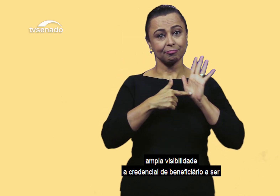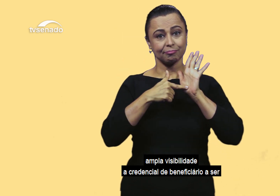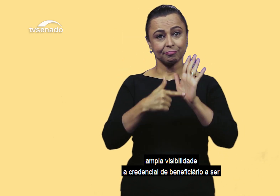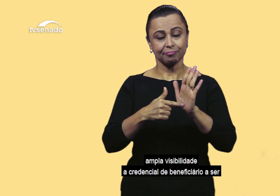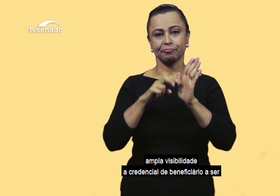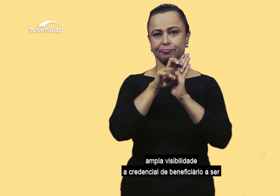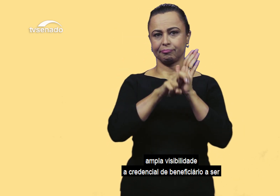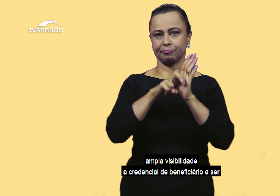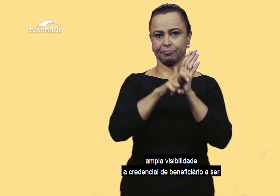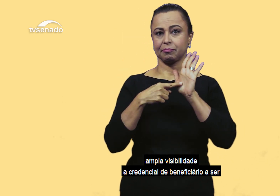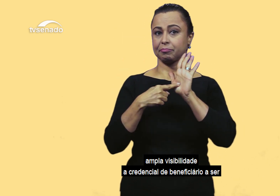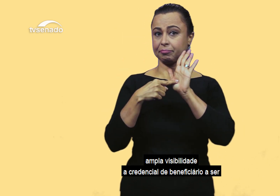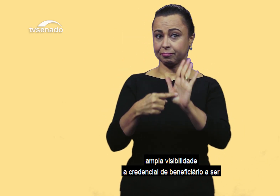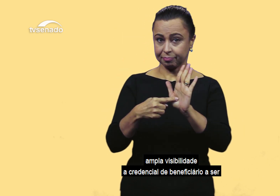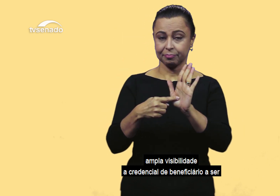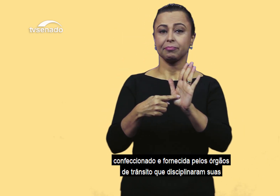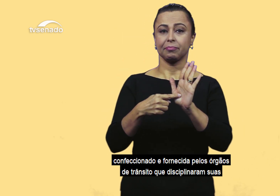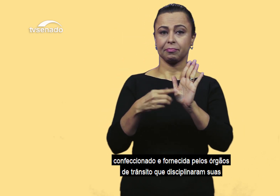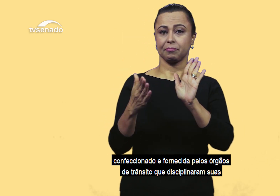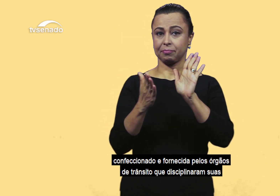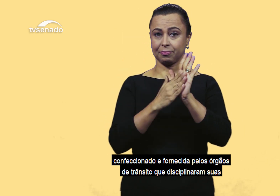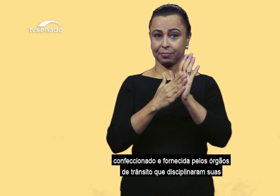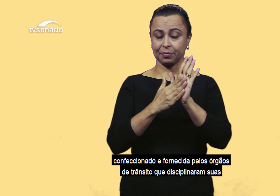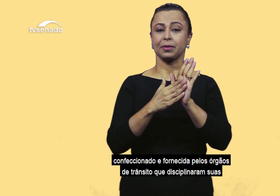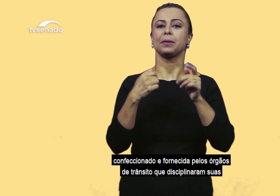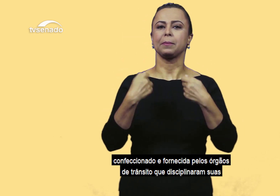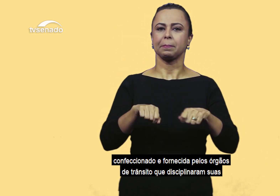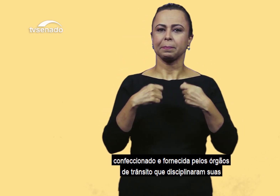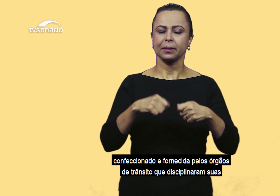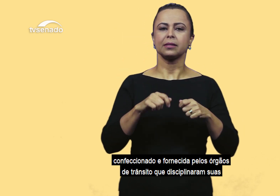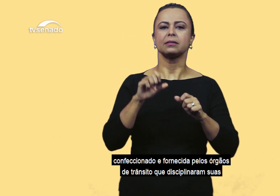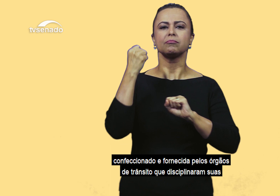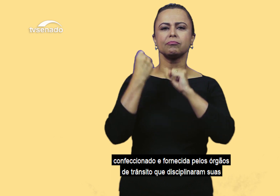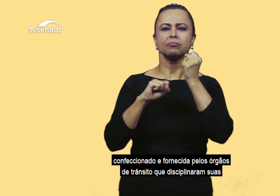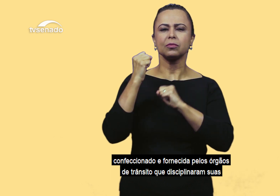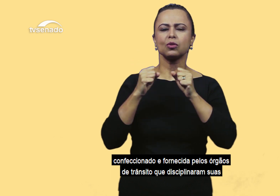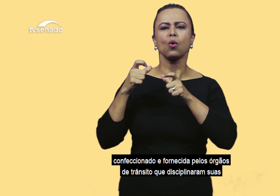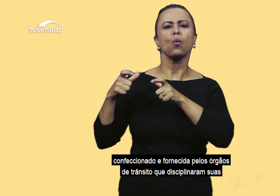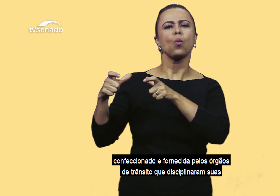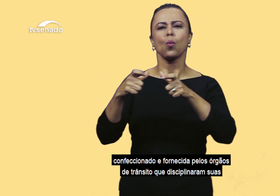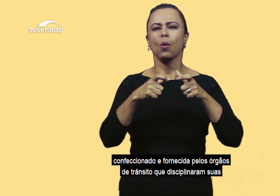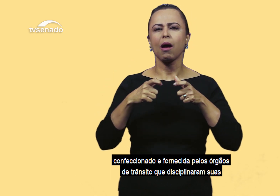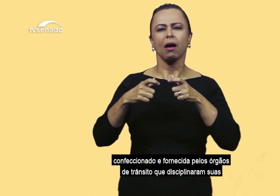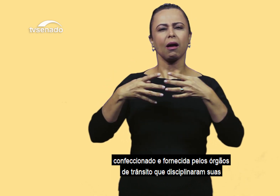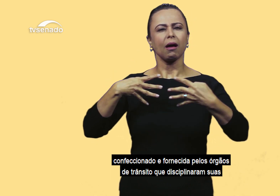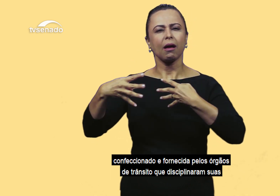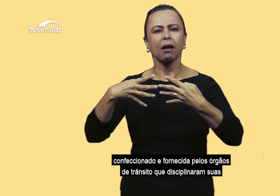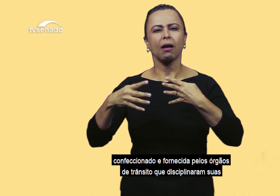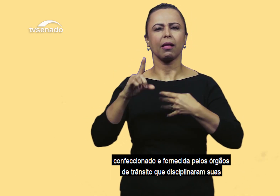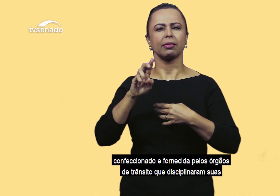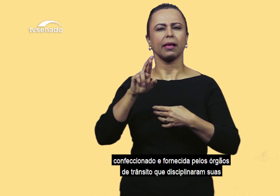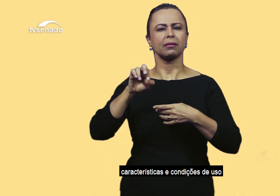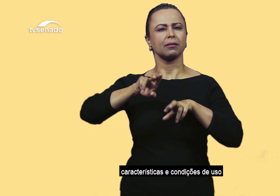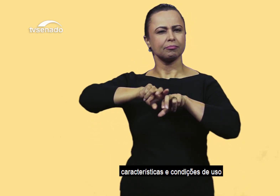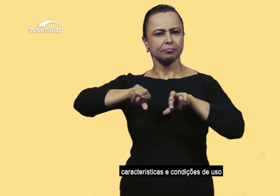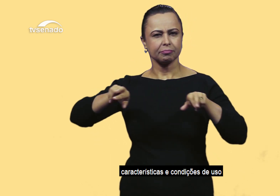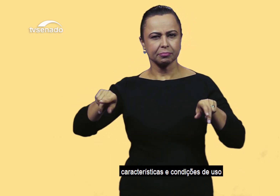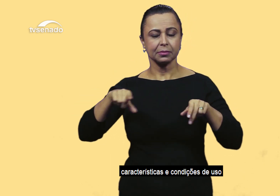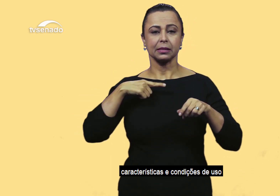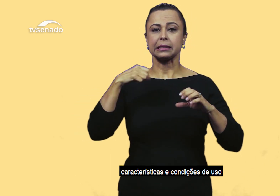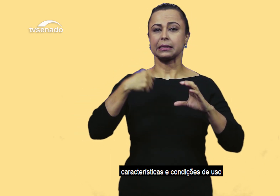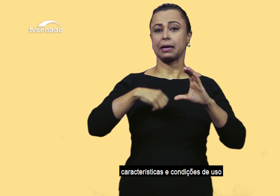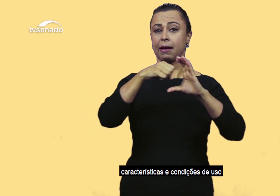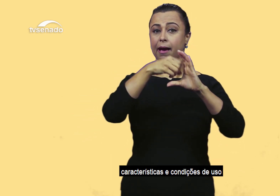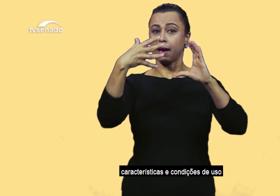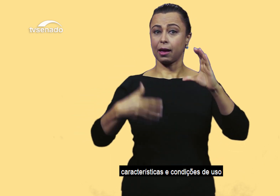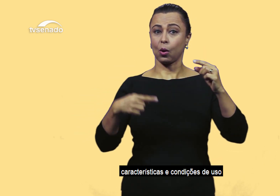a credencial de beneficiário a ser confeccionada e fornecida pelos órgãos de trânsito que disciplinarão suas características